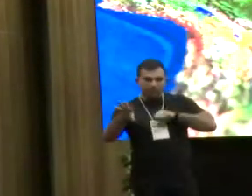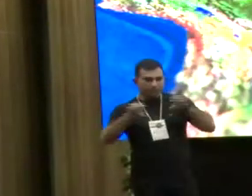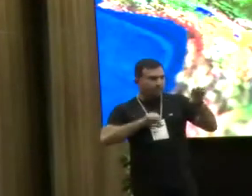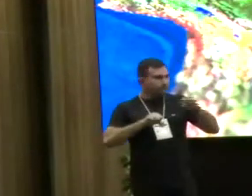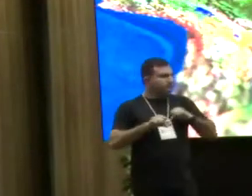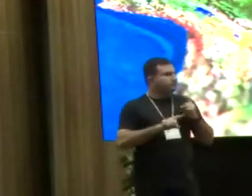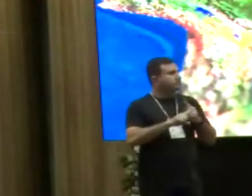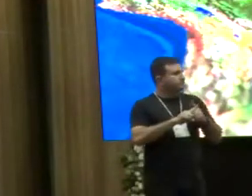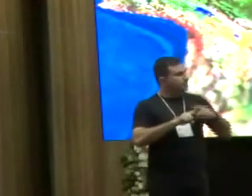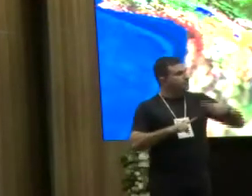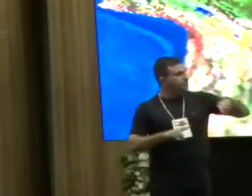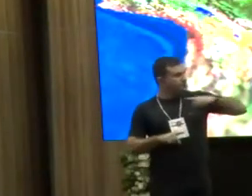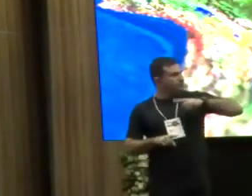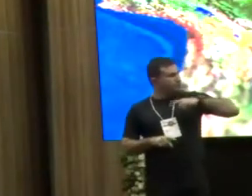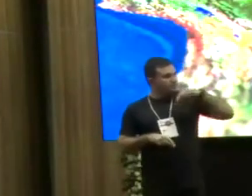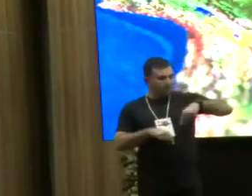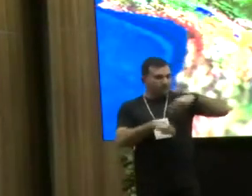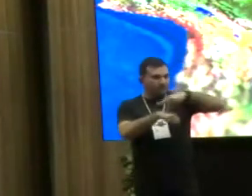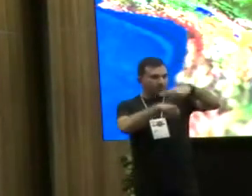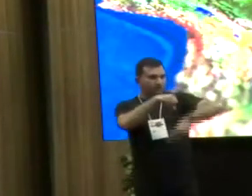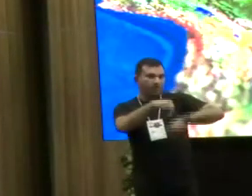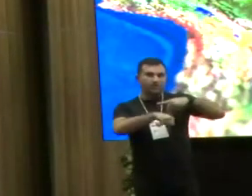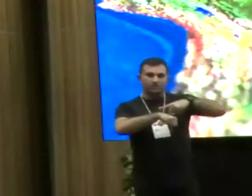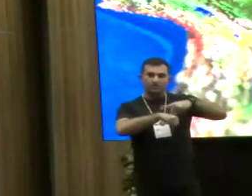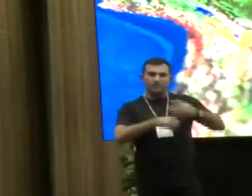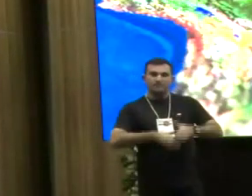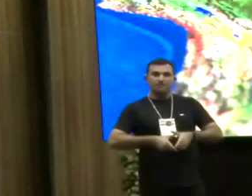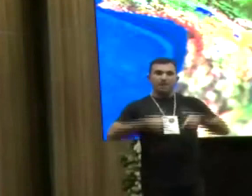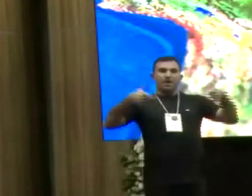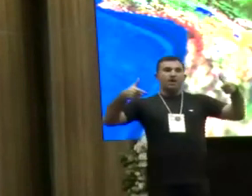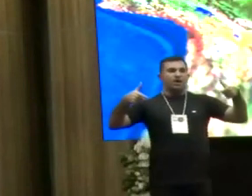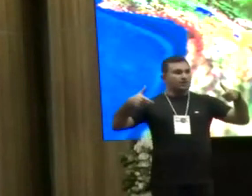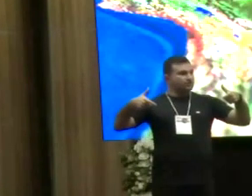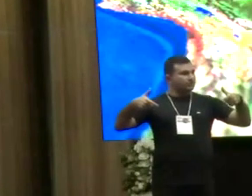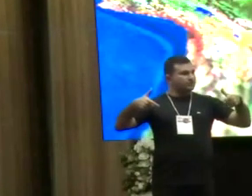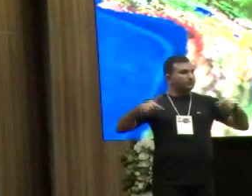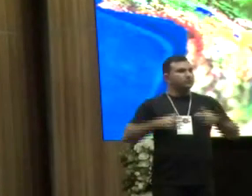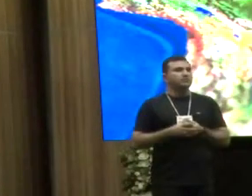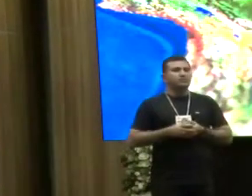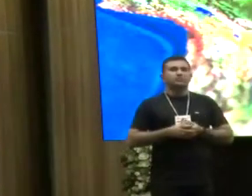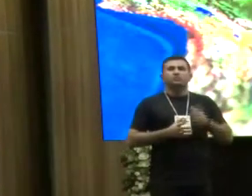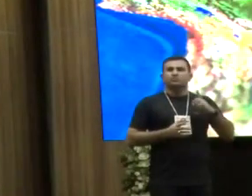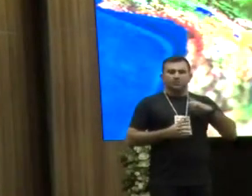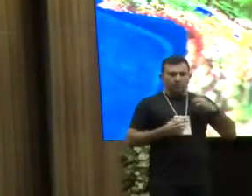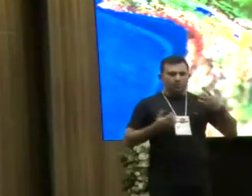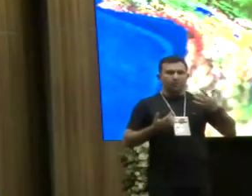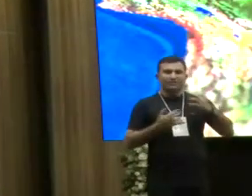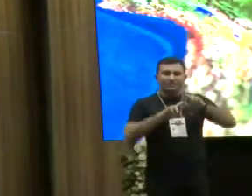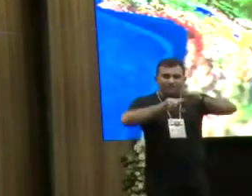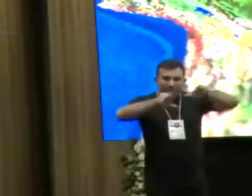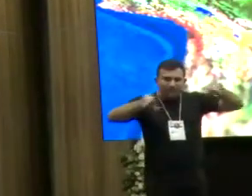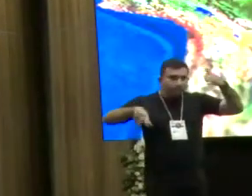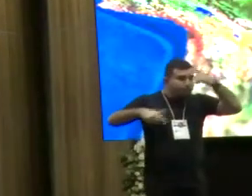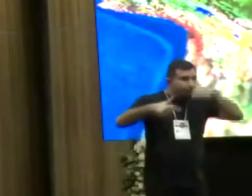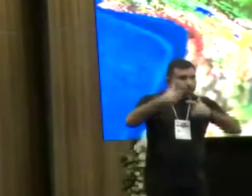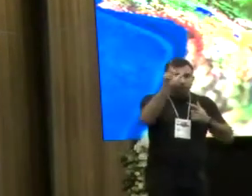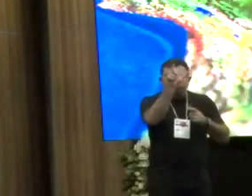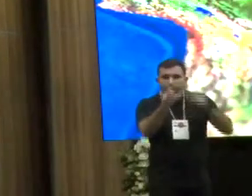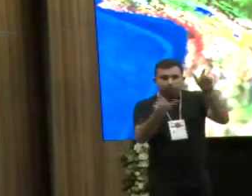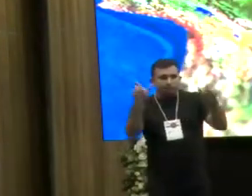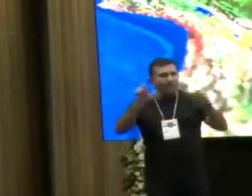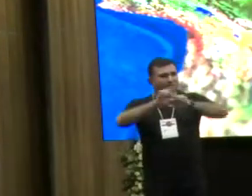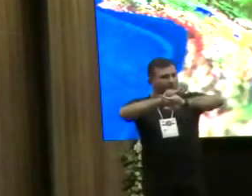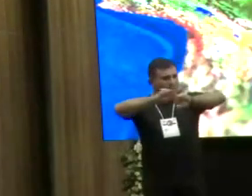nós somos um dos países, ou o país, mais miscigenado do planeta. E a nossa